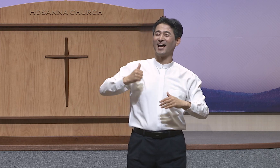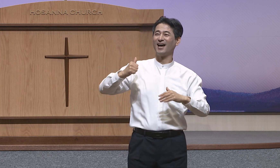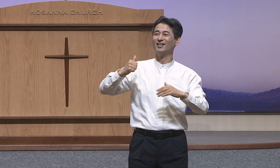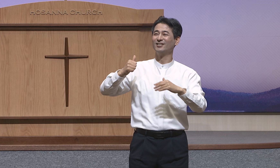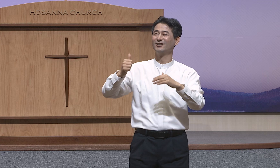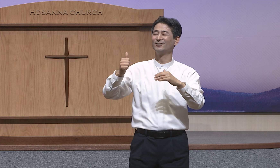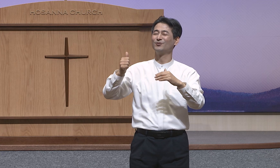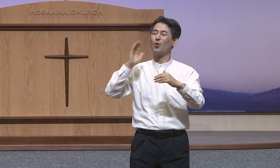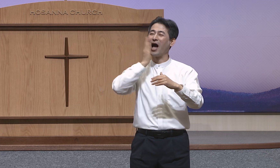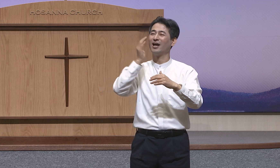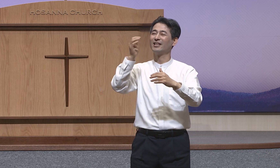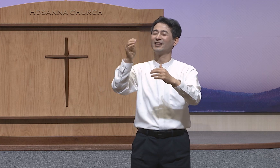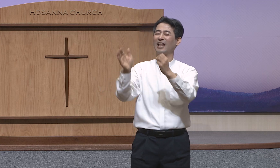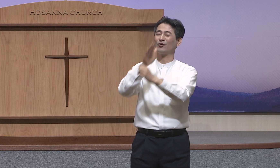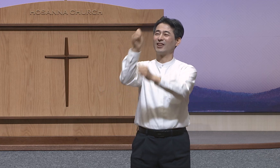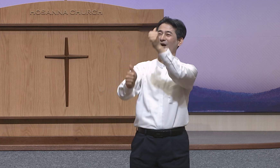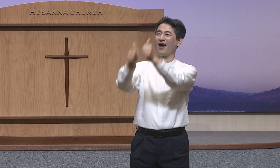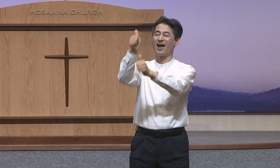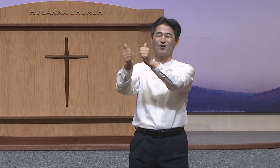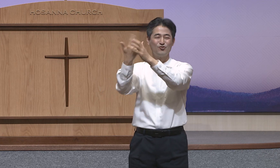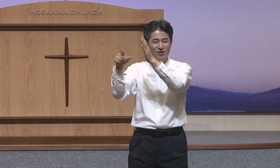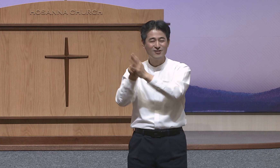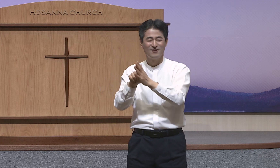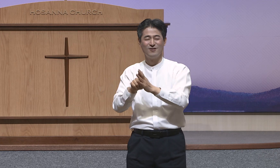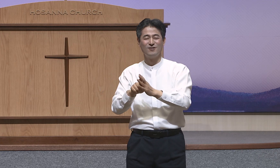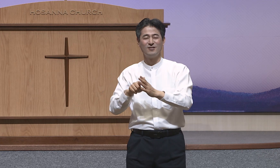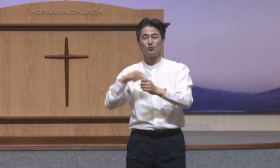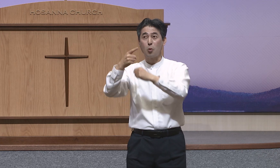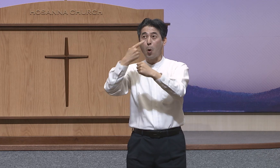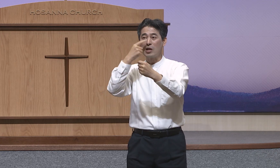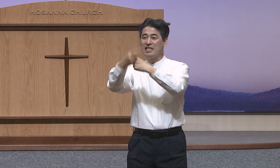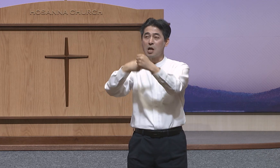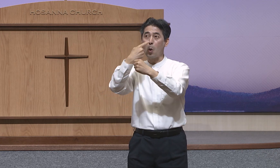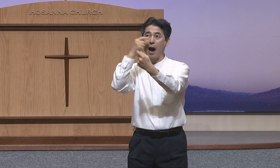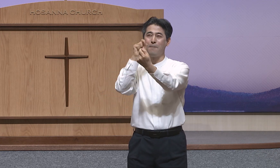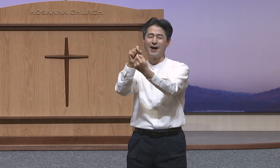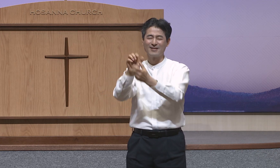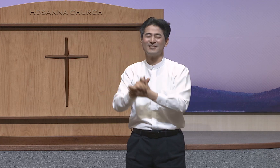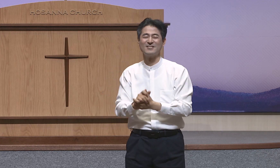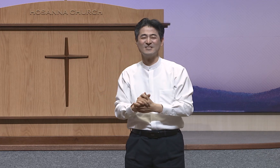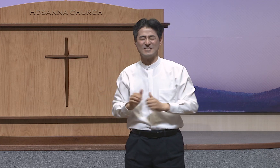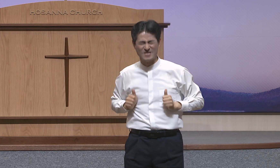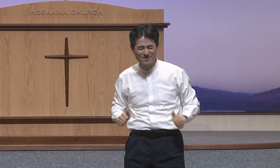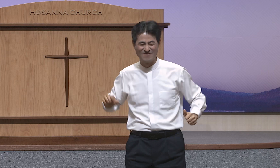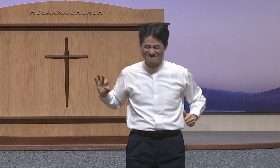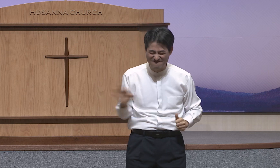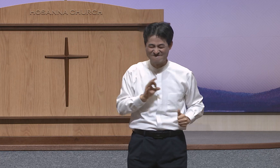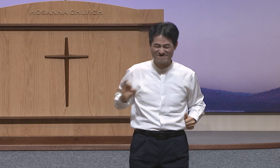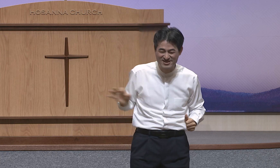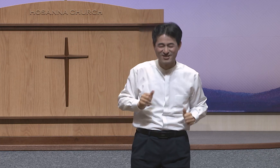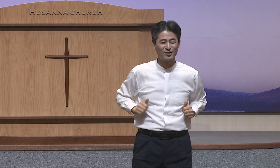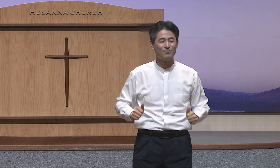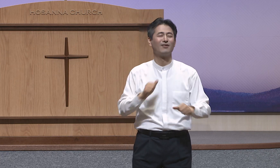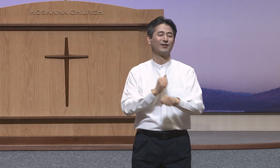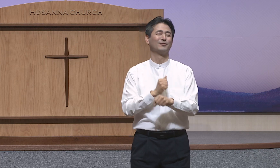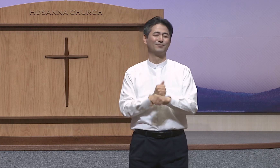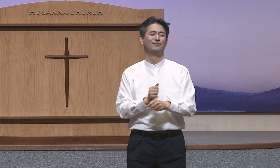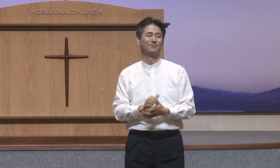됐다라는 희망에 캐나다에 농인 탁구 대회가 있다라는 생각을 가지고 제가